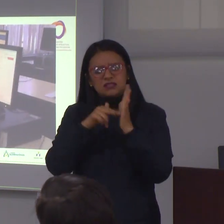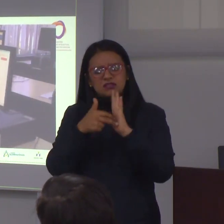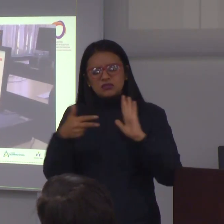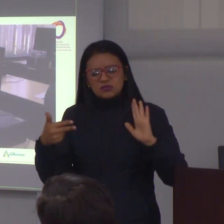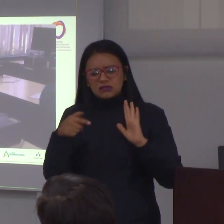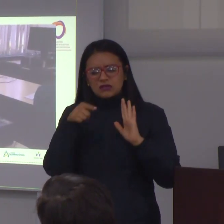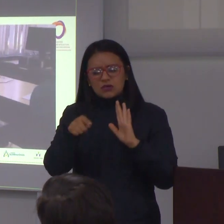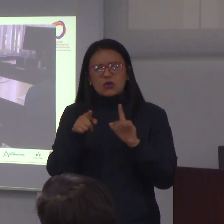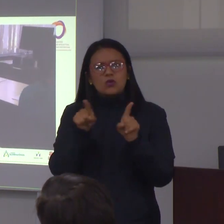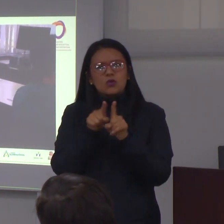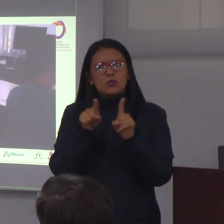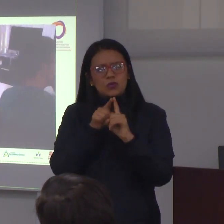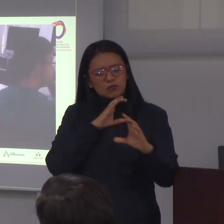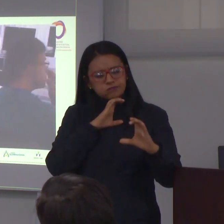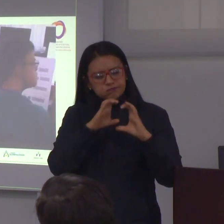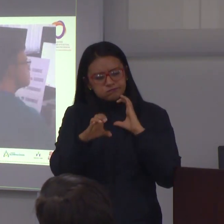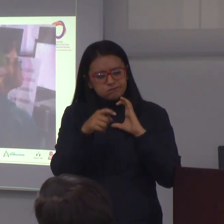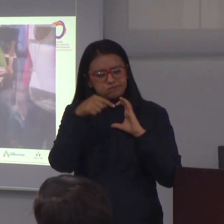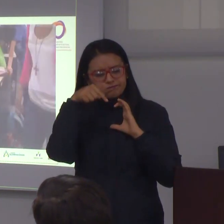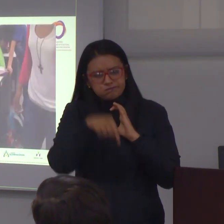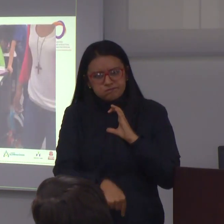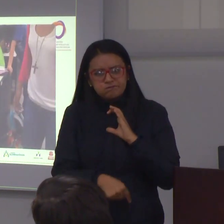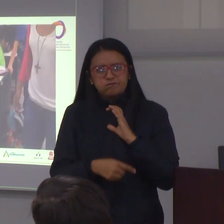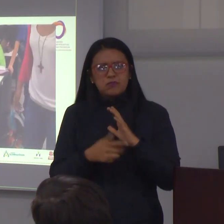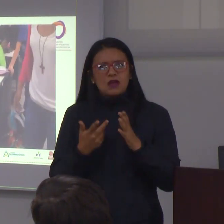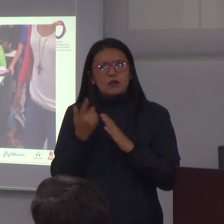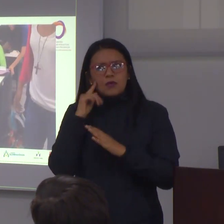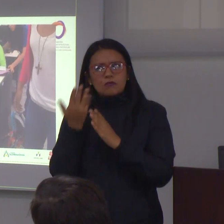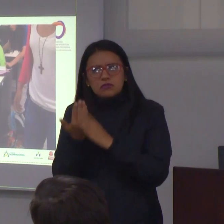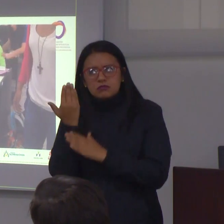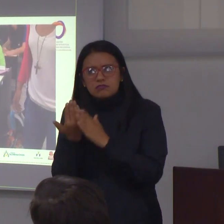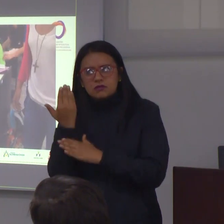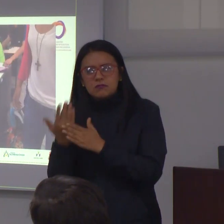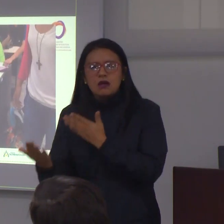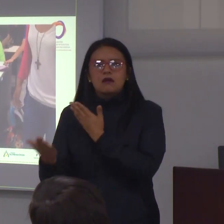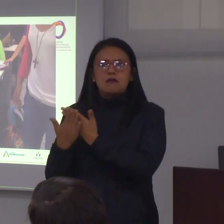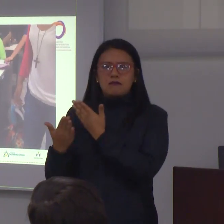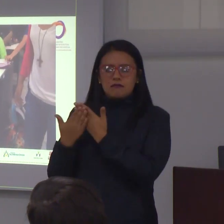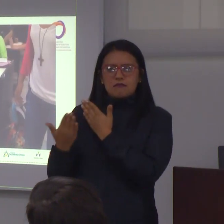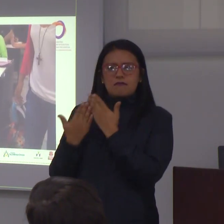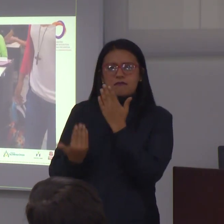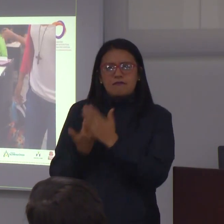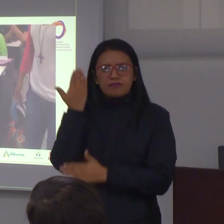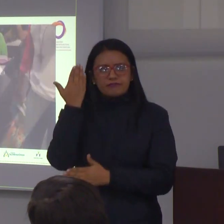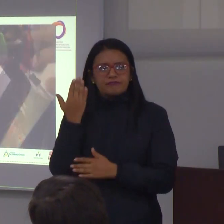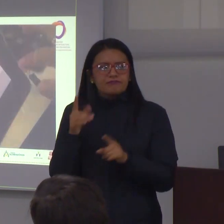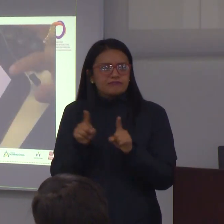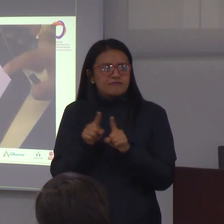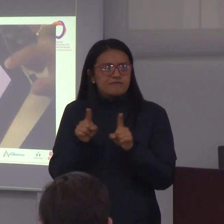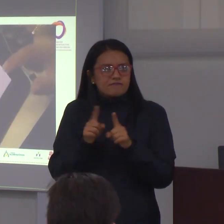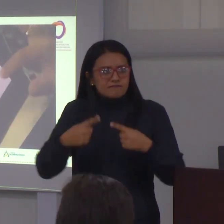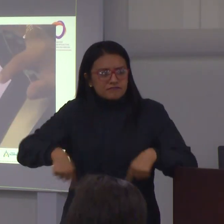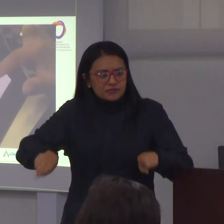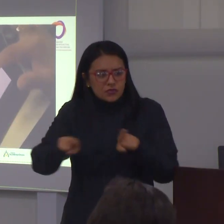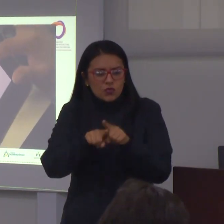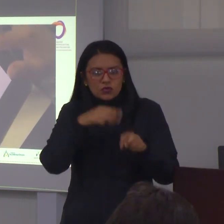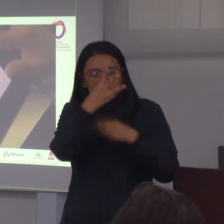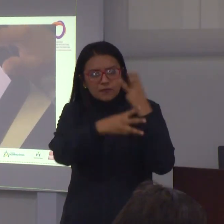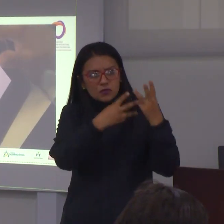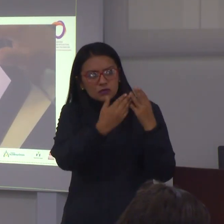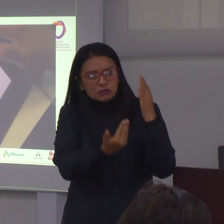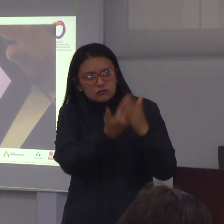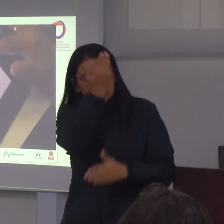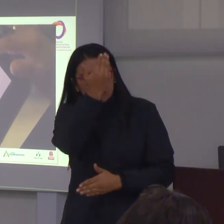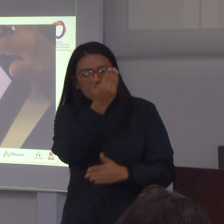es una forma de comunicación, de estar actualizados, de estar en lo que está el mundo, con la